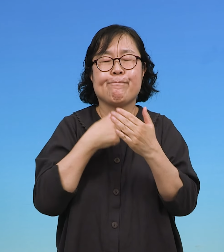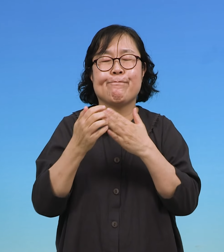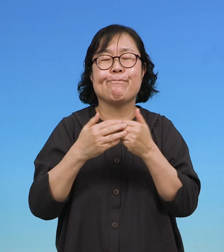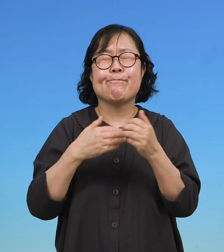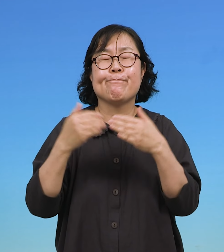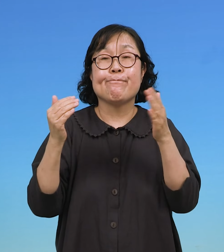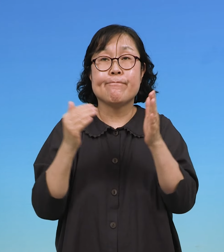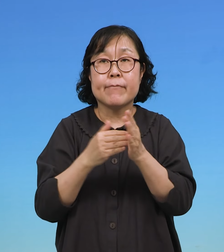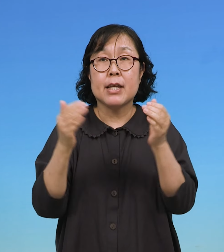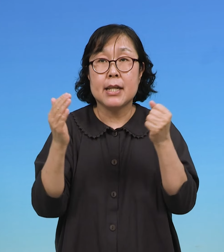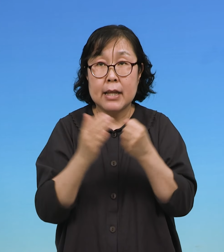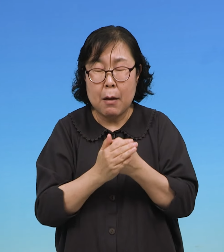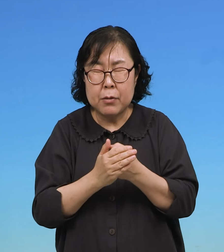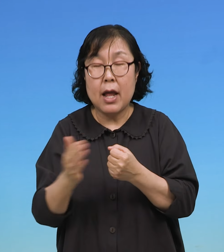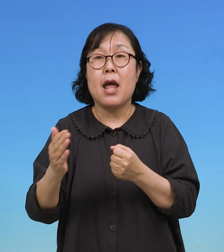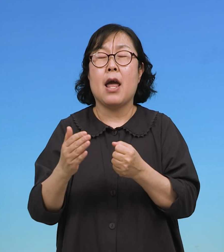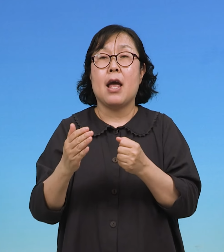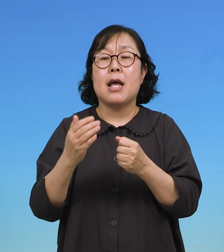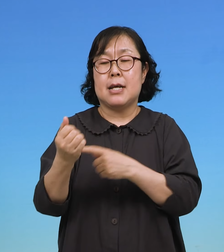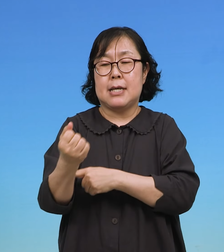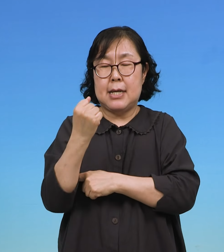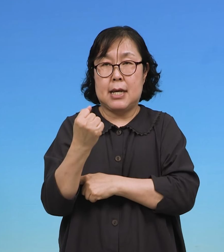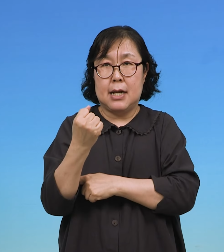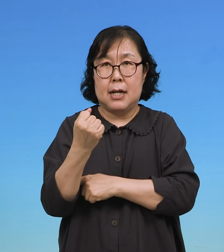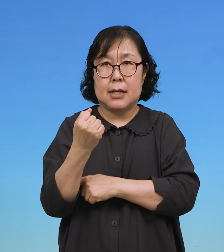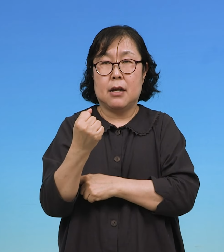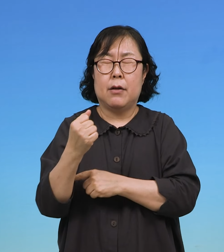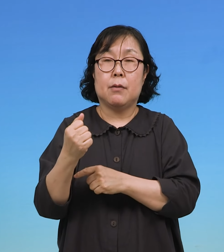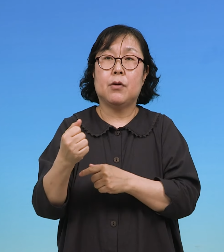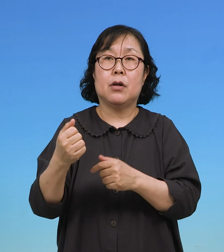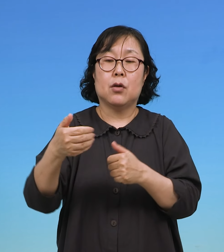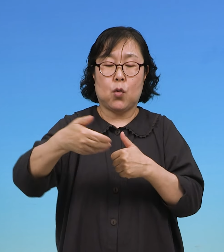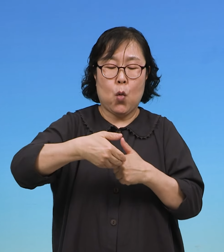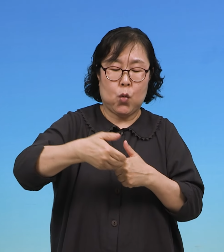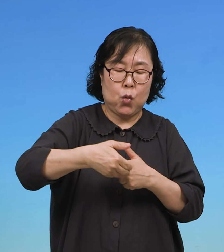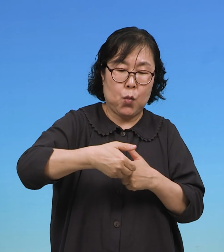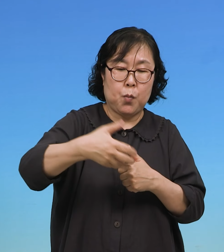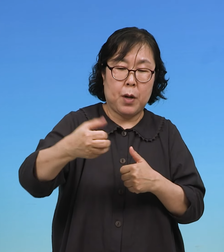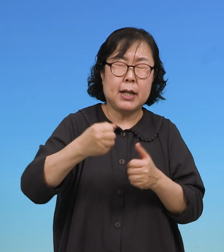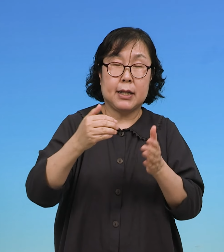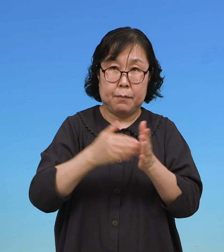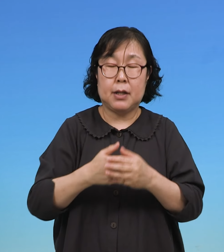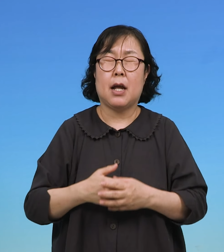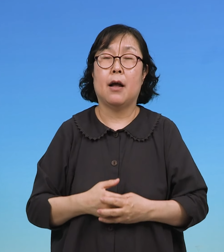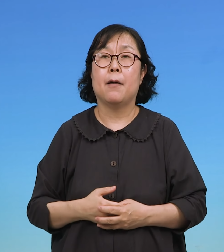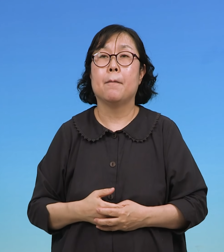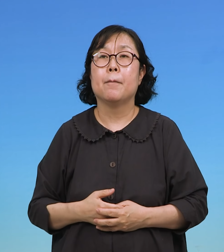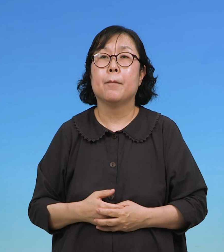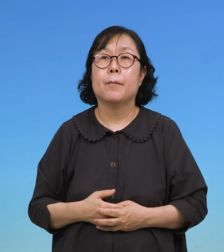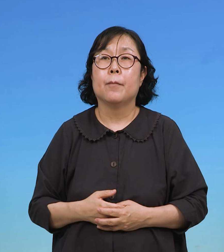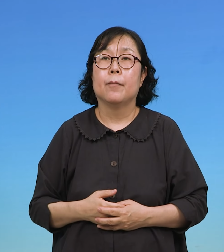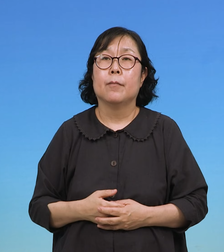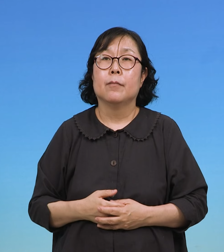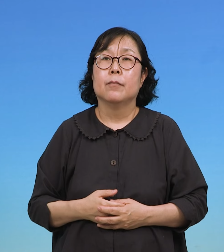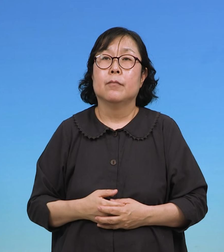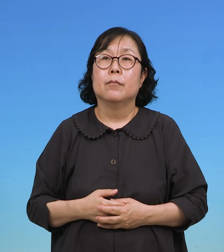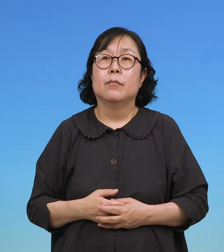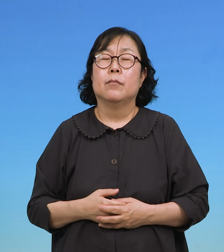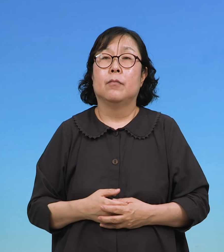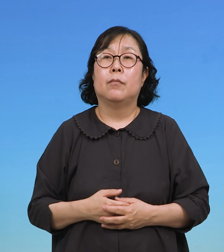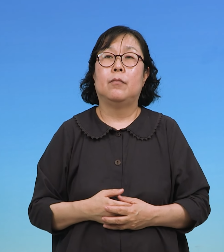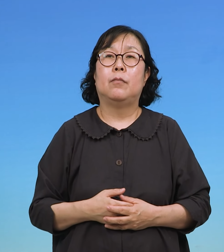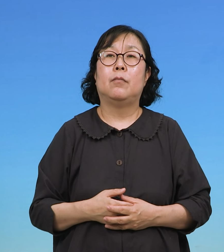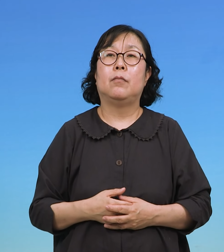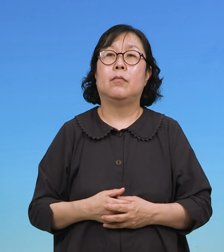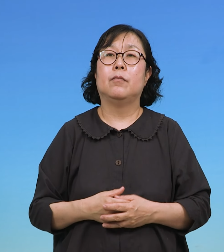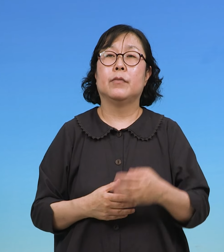수 있는 힘을 공급받았다, 그 얘기 아닙니까? 저는 이 말씀 앞에 정말 요즘에 이제 4월